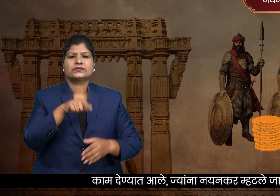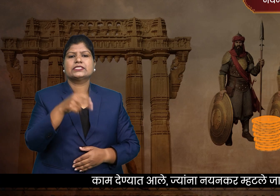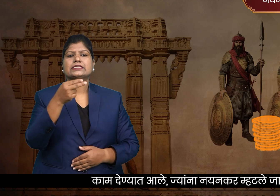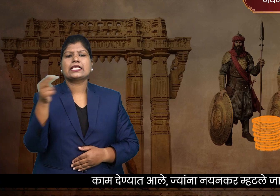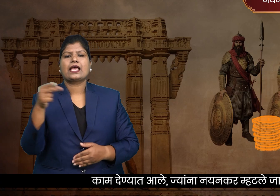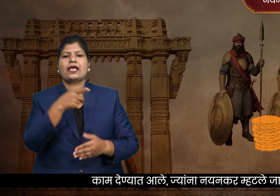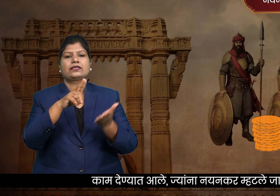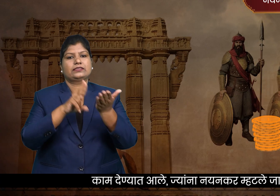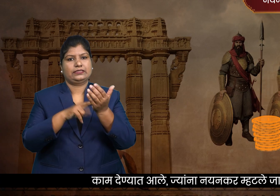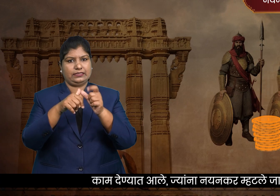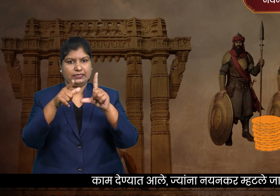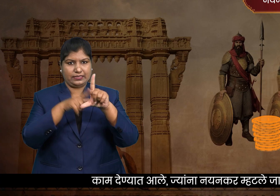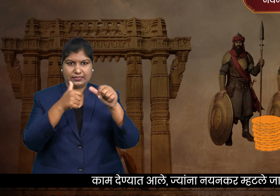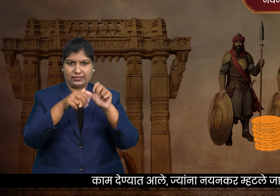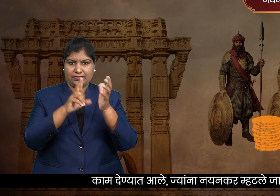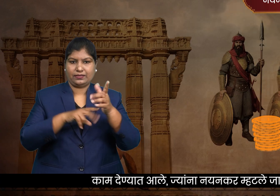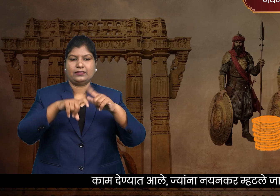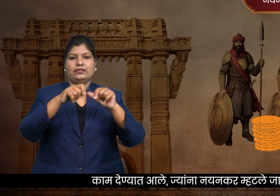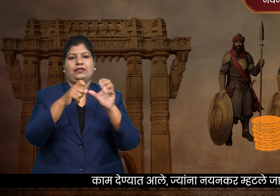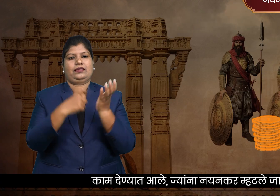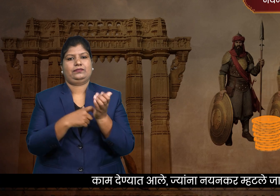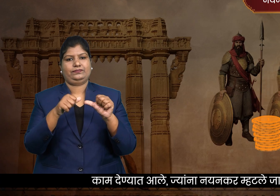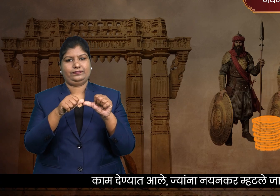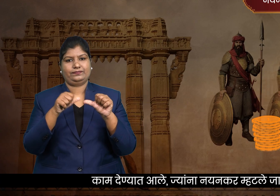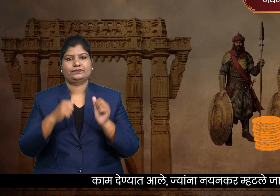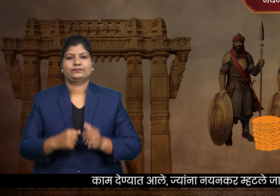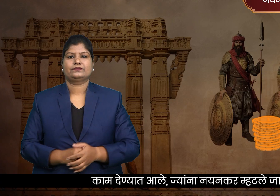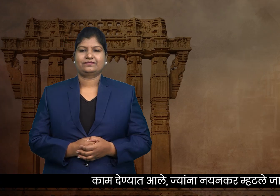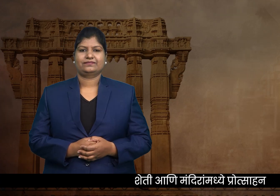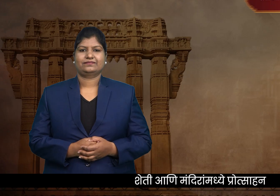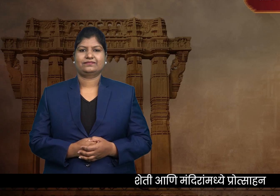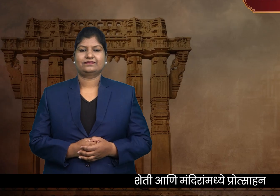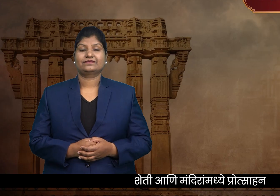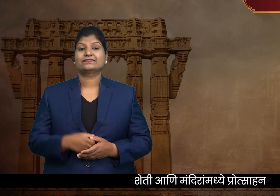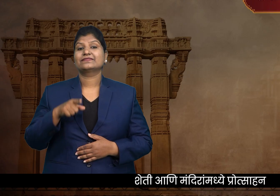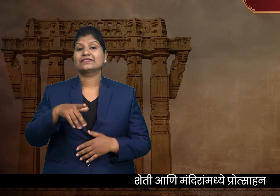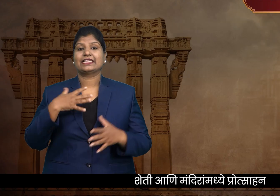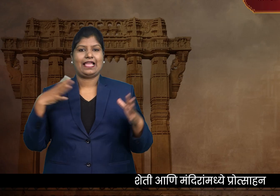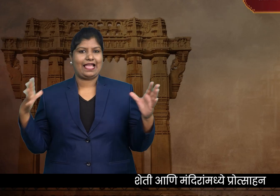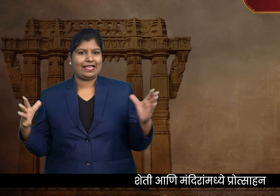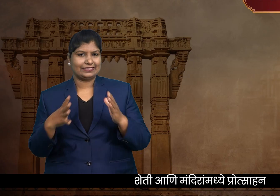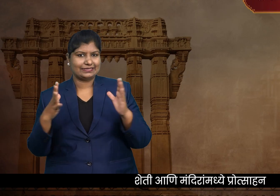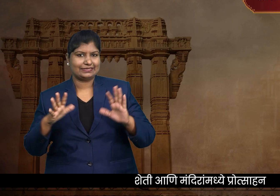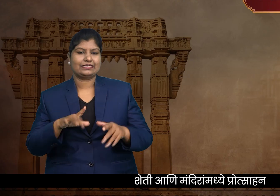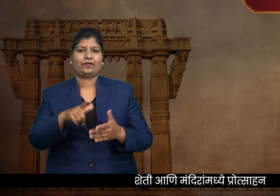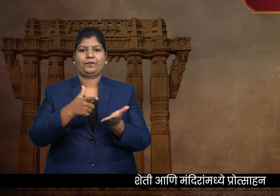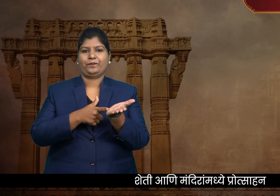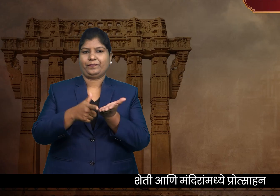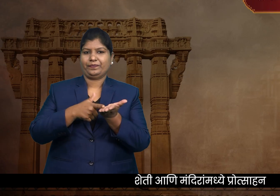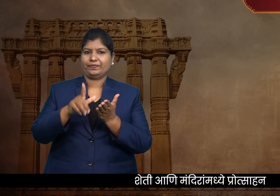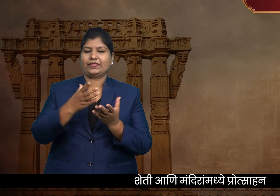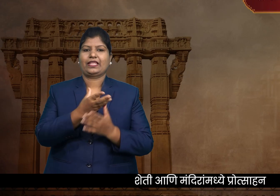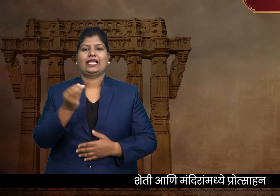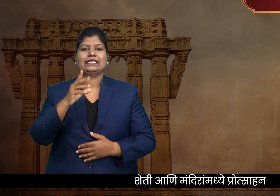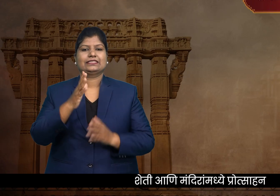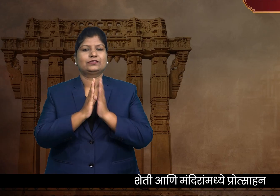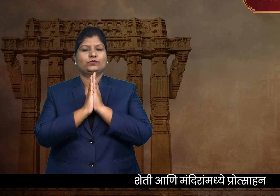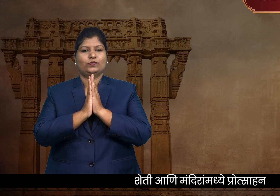आले ज्यांना न्यायकार म्हटले जाते. शेती आणि मंदिरांमध्ये